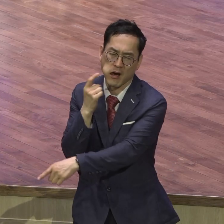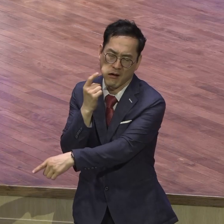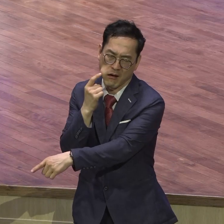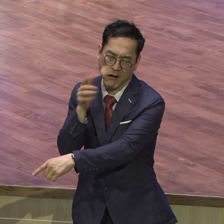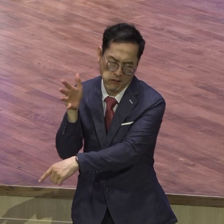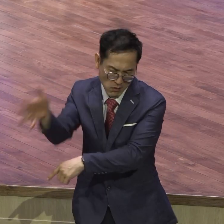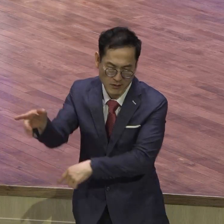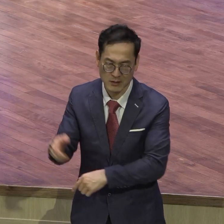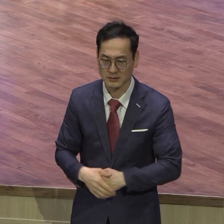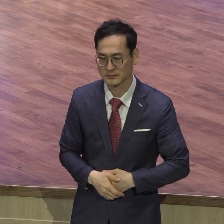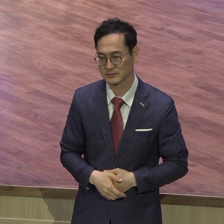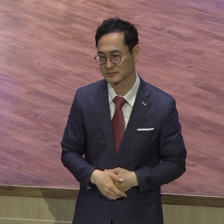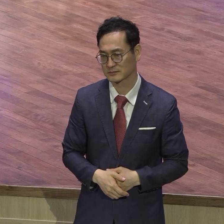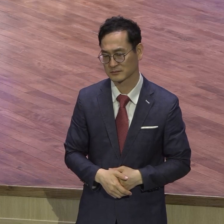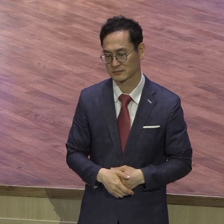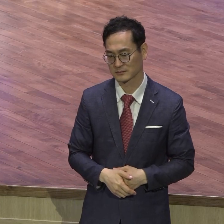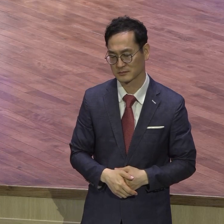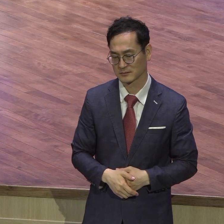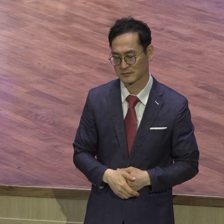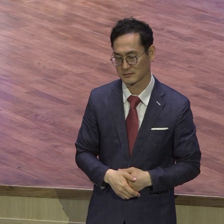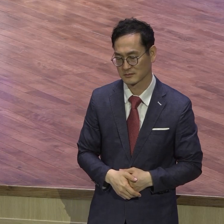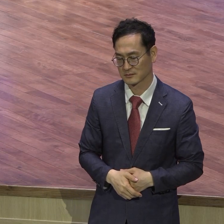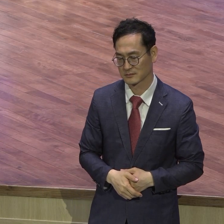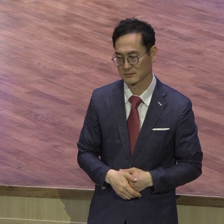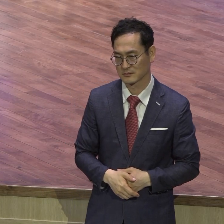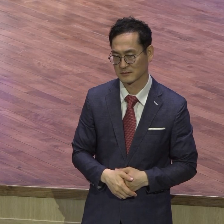다 불건전 신비주의